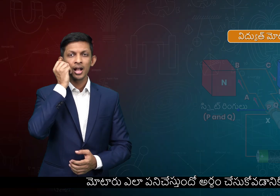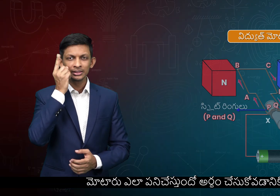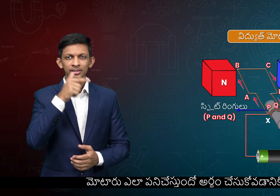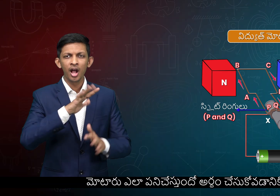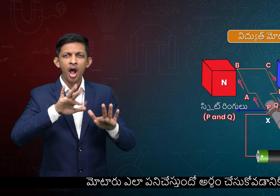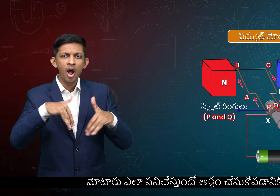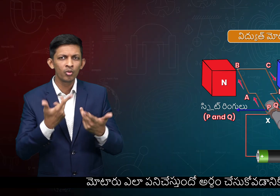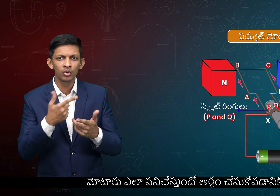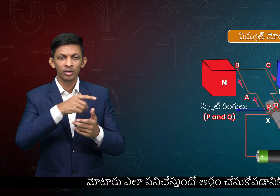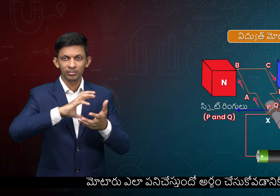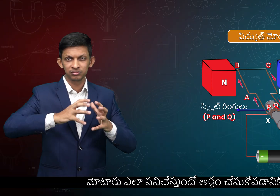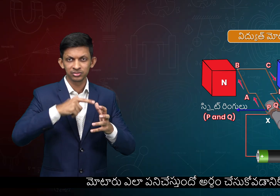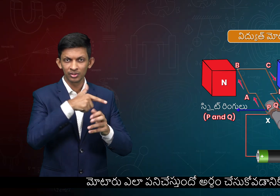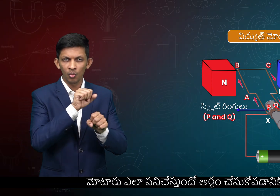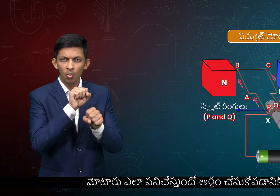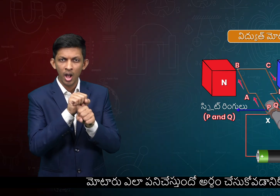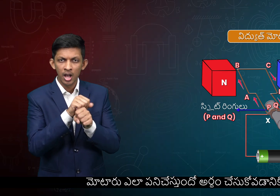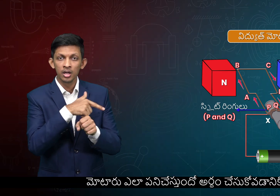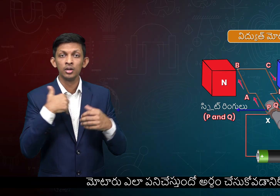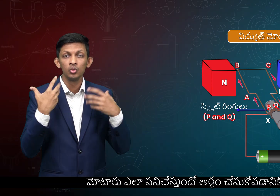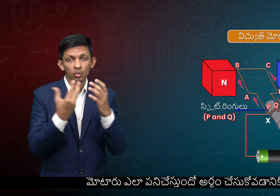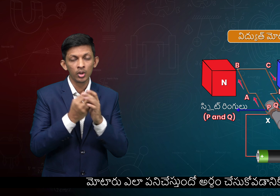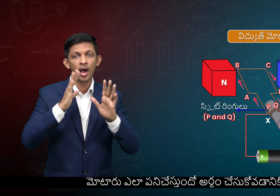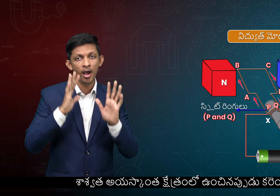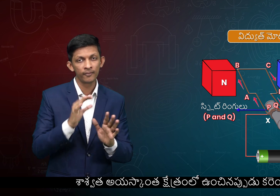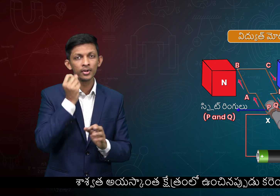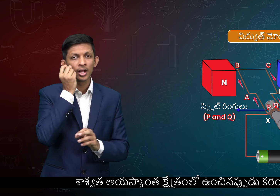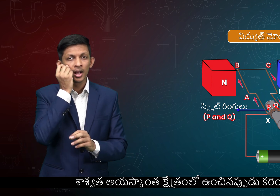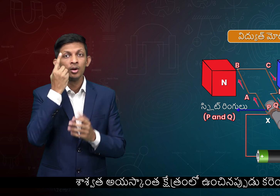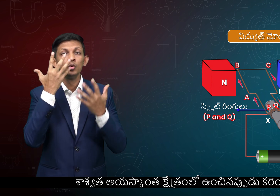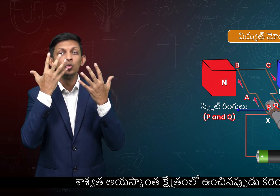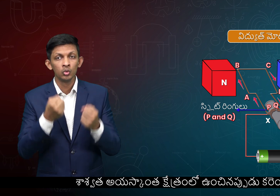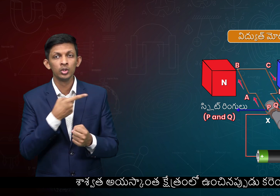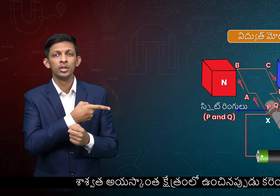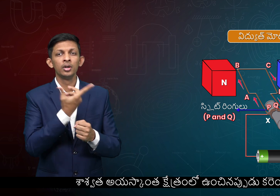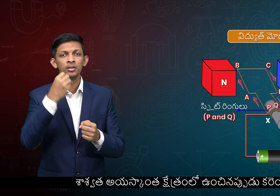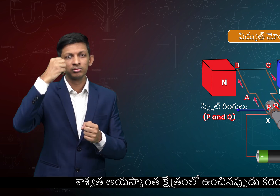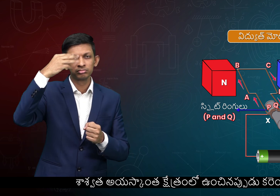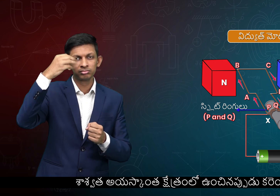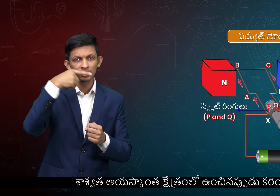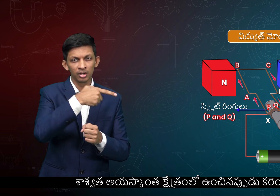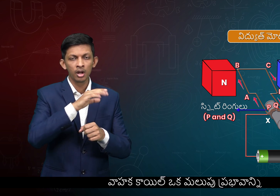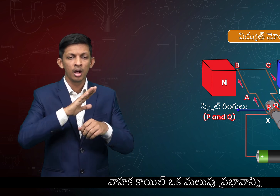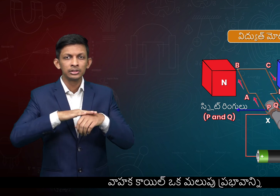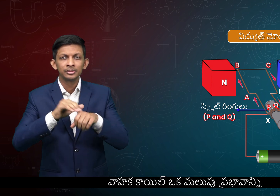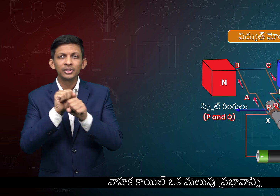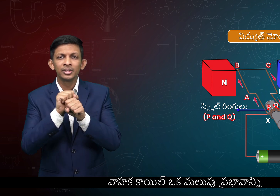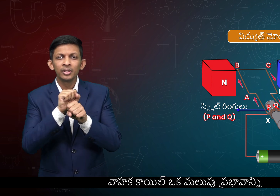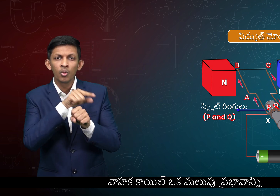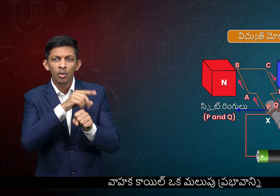మోటార్ ఎలా పనిచేస్తుందో అర్థం చేసుకోవడానికి శాశ్వత అయస్కాంత క్షేత్రంలో ఉంచినప్పుడు కరెంట్ వాహక కాయిల్